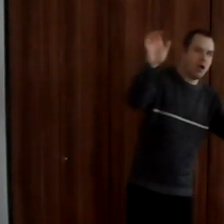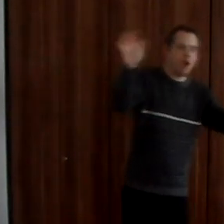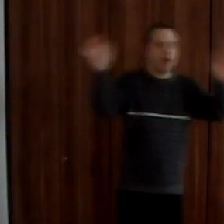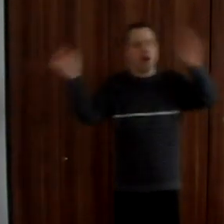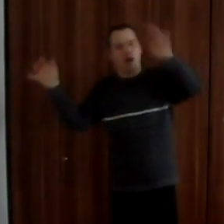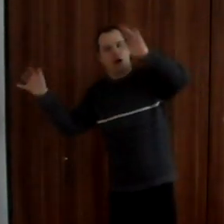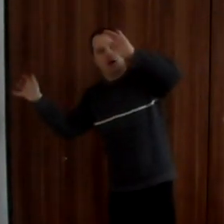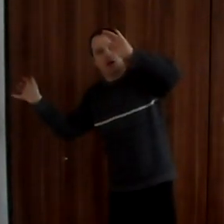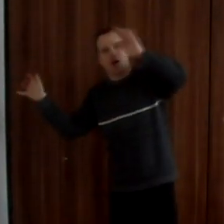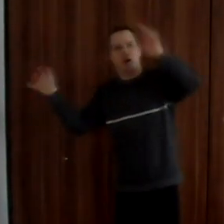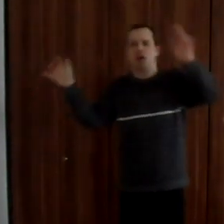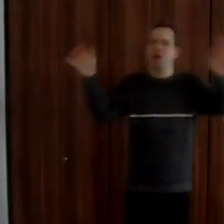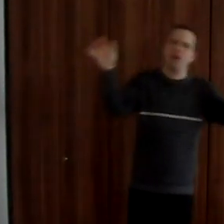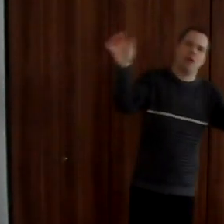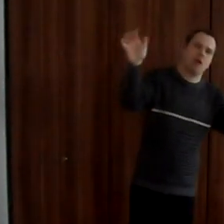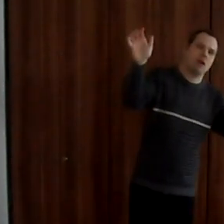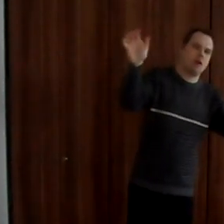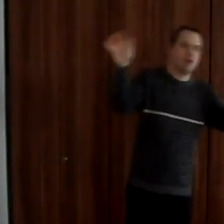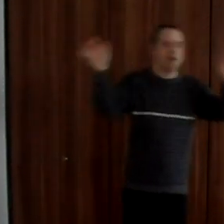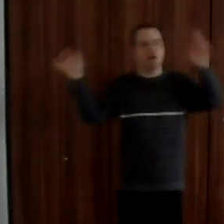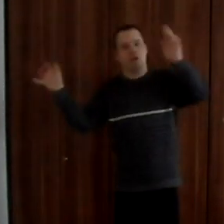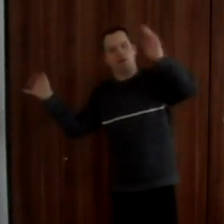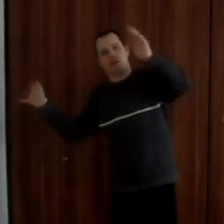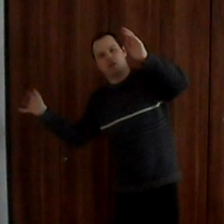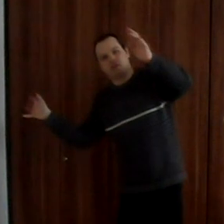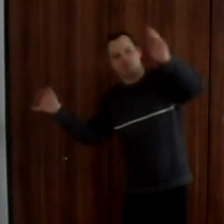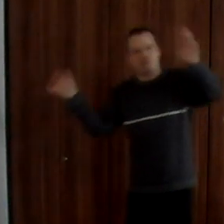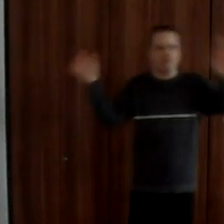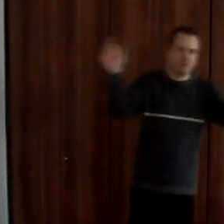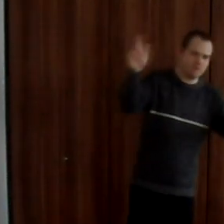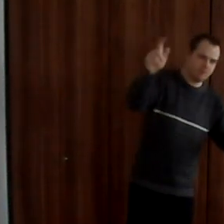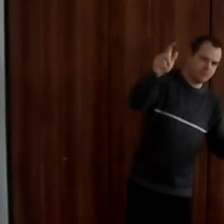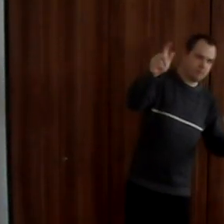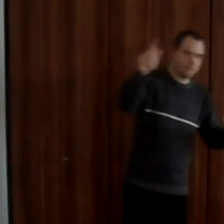Życzę ci spokojnych snów i sił, które...